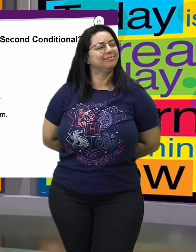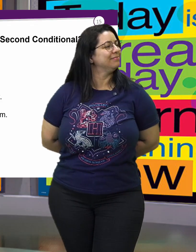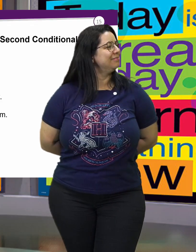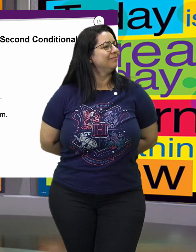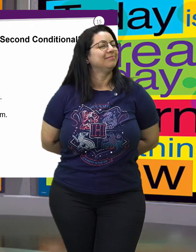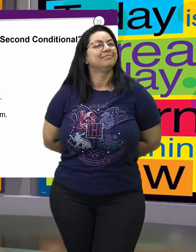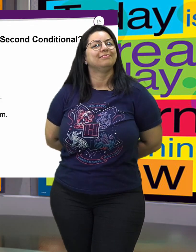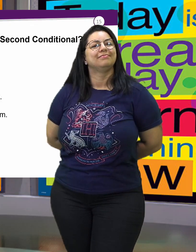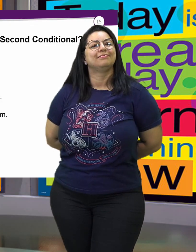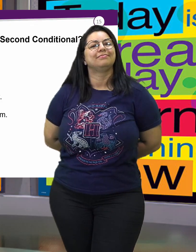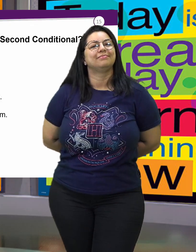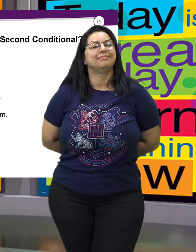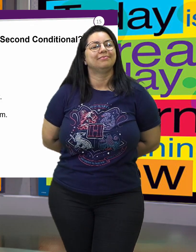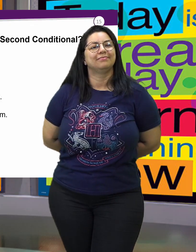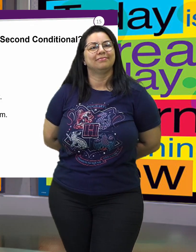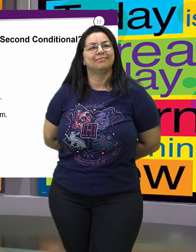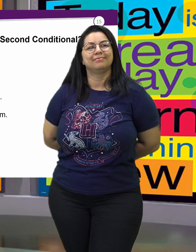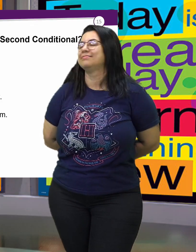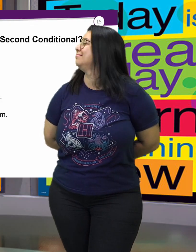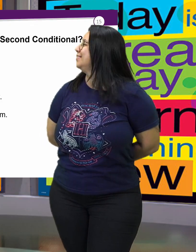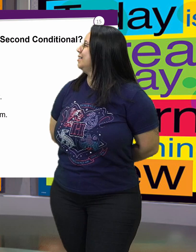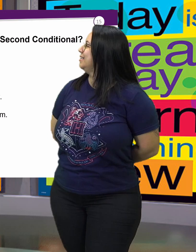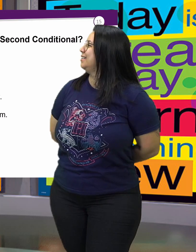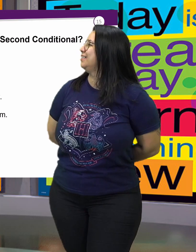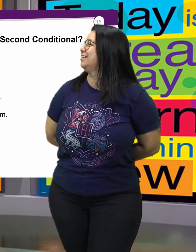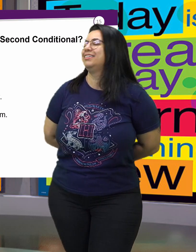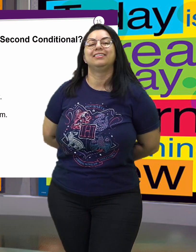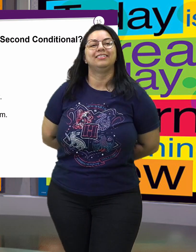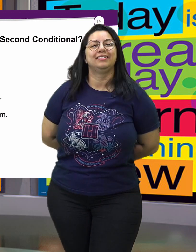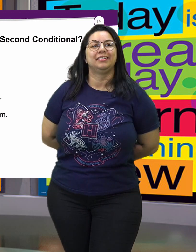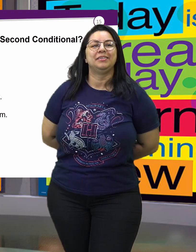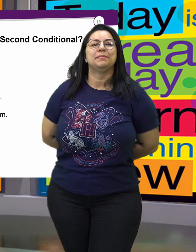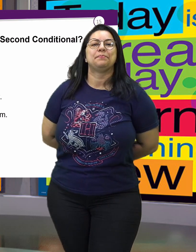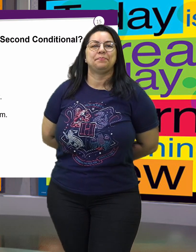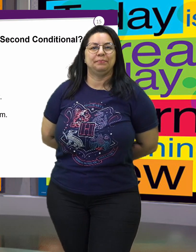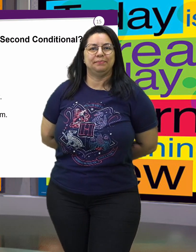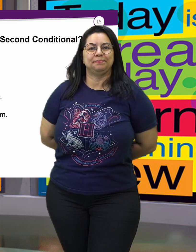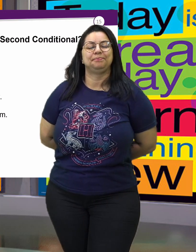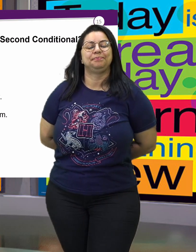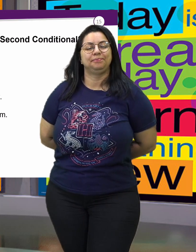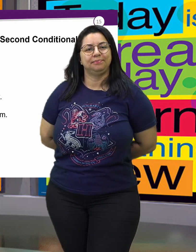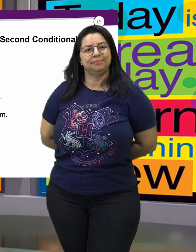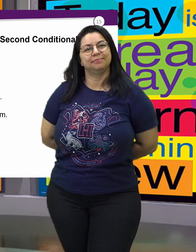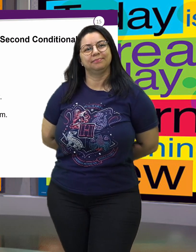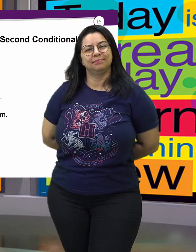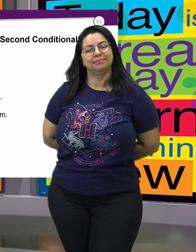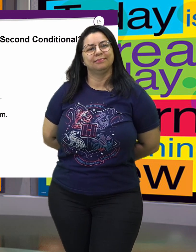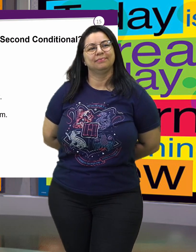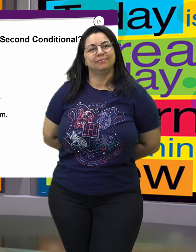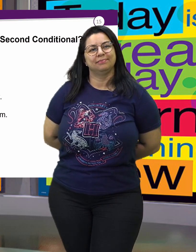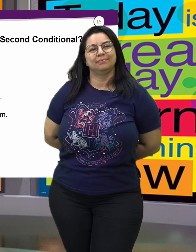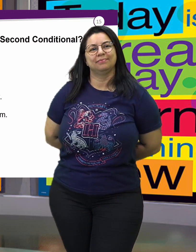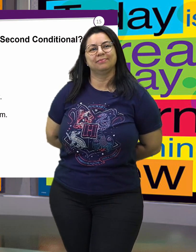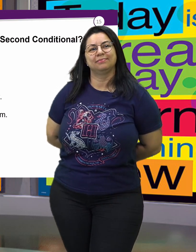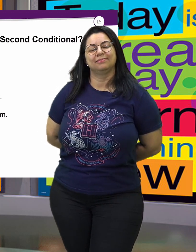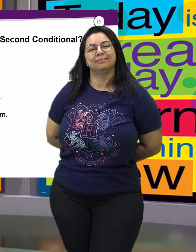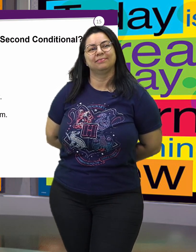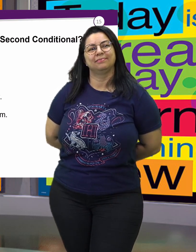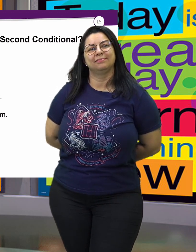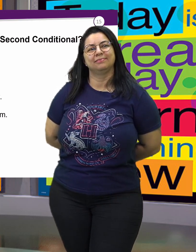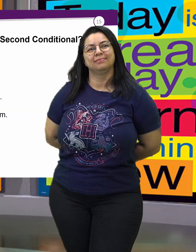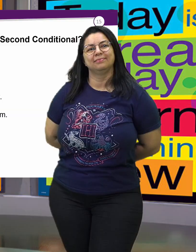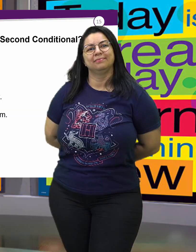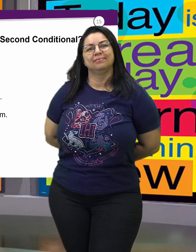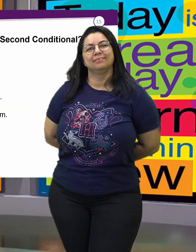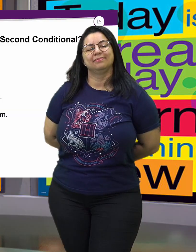bastante. Essa situação só vai acontecer se essa situação só vai acontecer se essa aqui acontecer, né? E essa aqui tem muita chance,